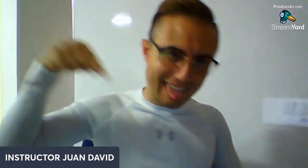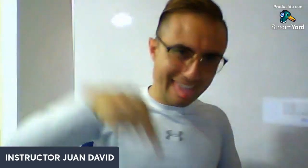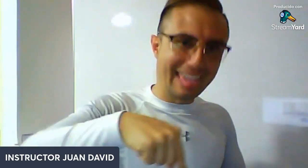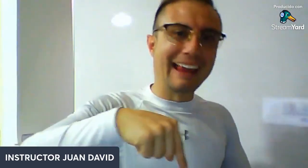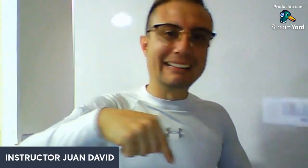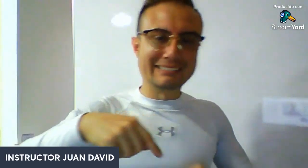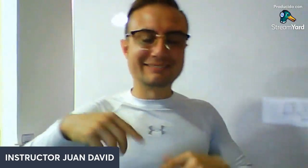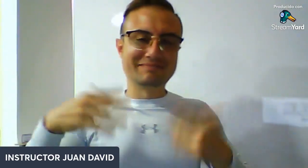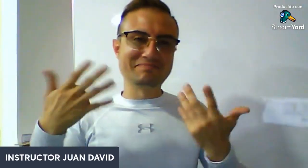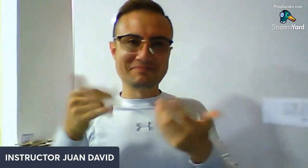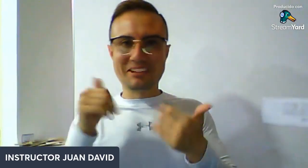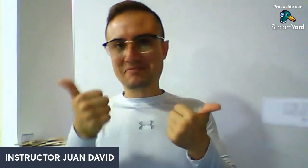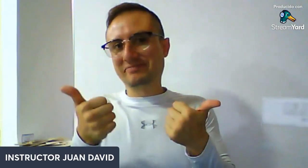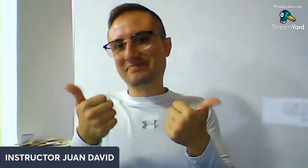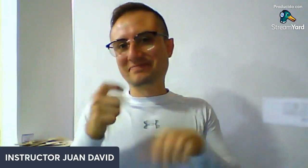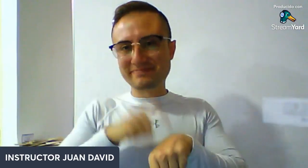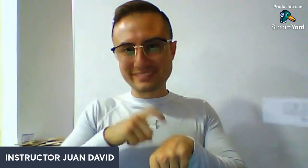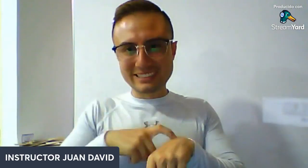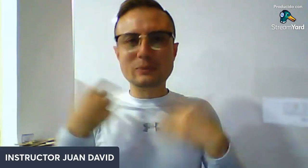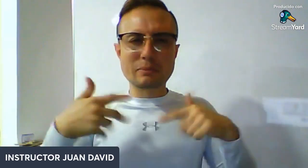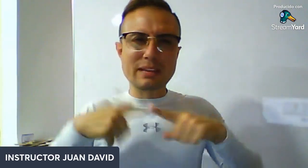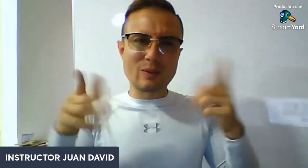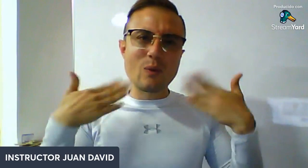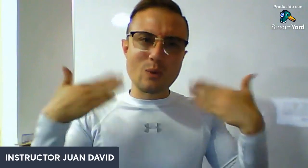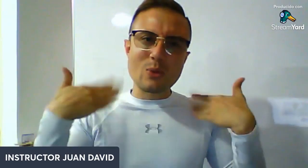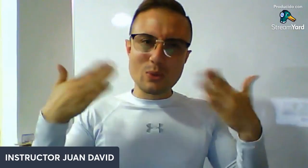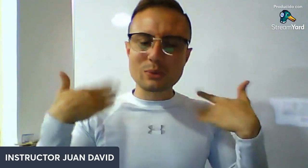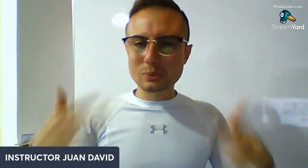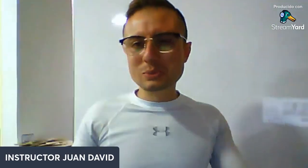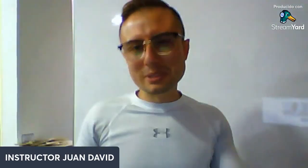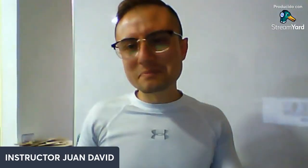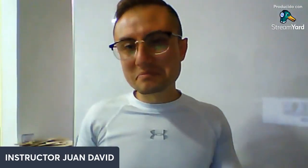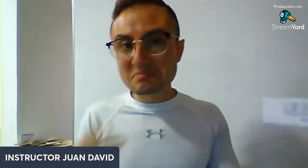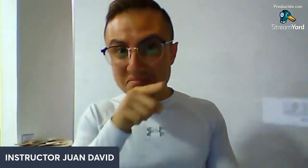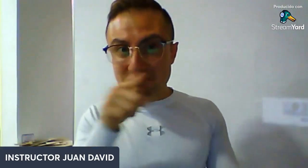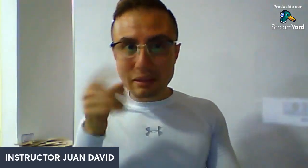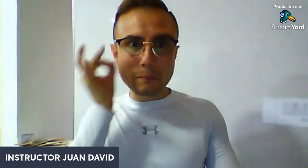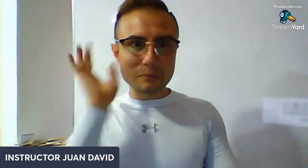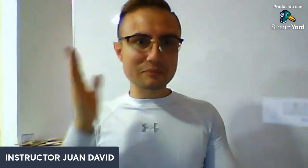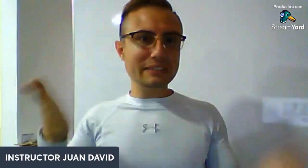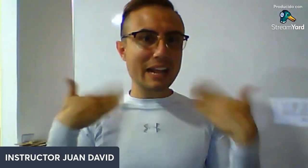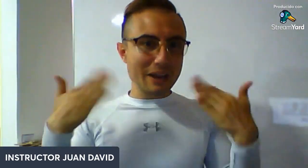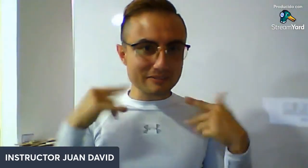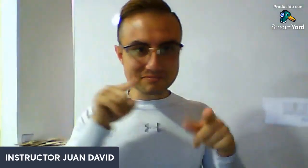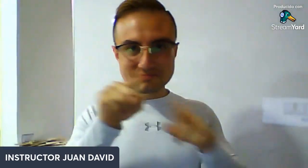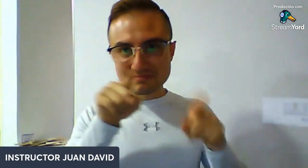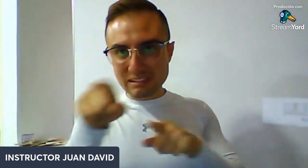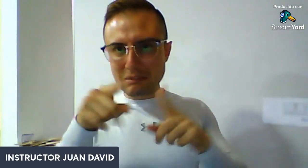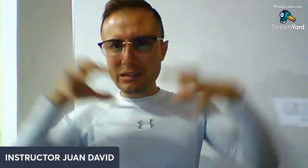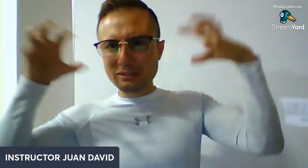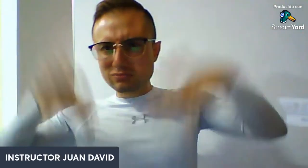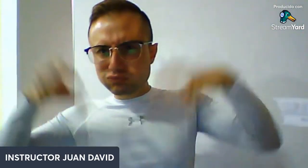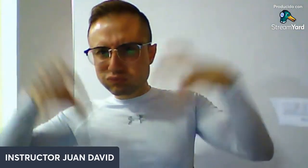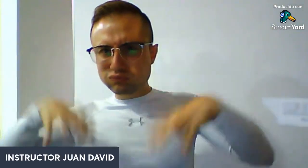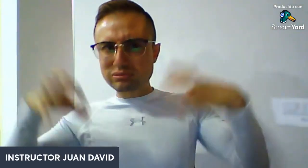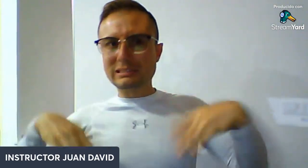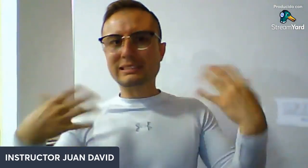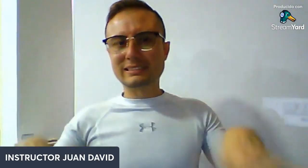otro compromiso tenía otro compromiso y me tocó venir corriendo y ha estado bastante acalorado no sé si de pronto es donde